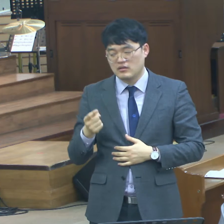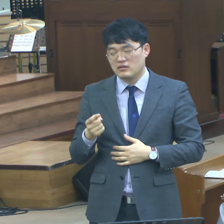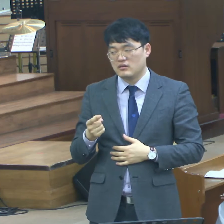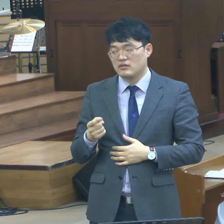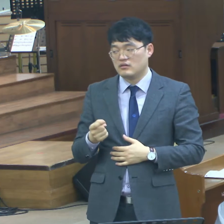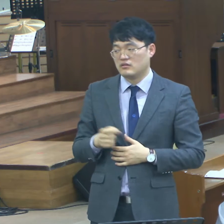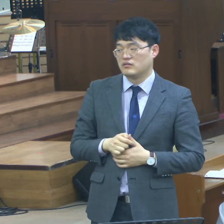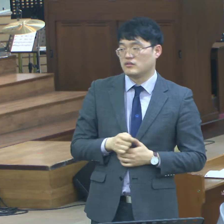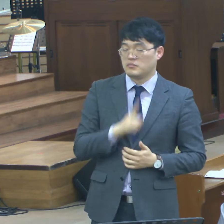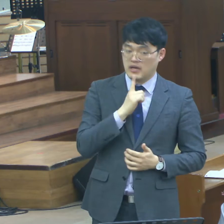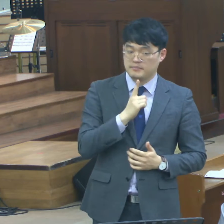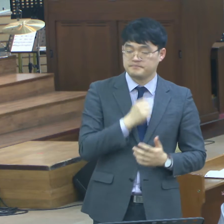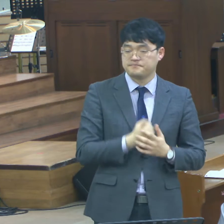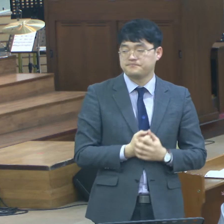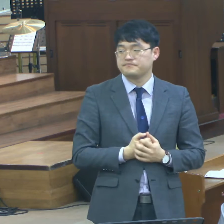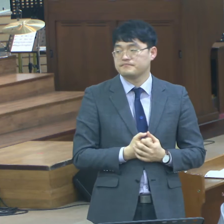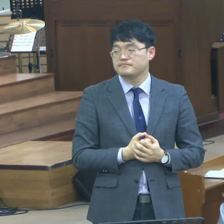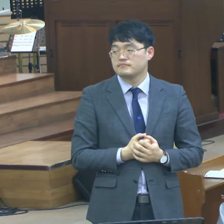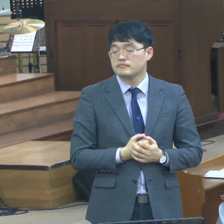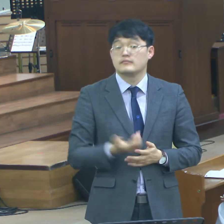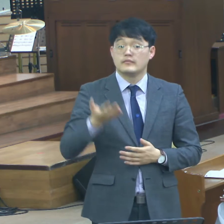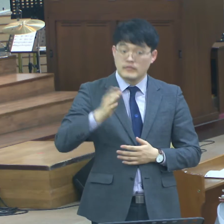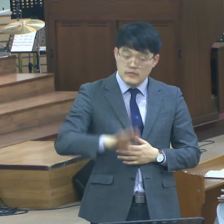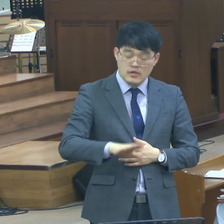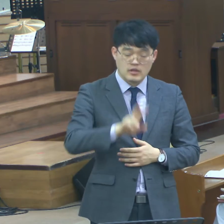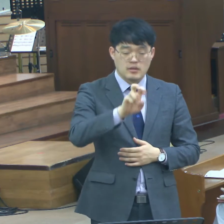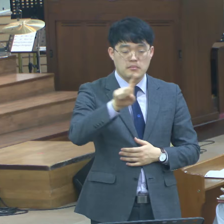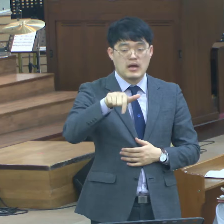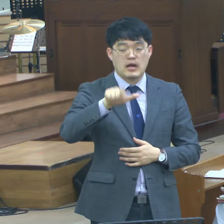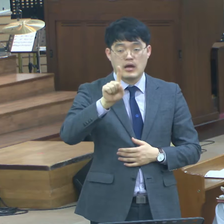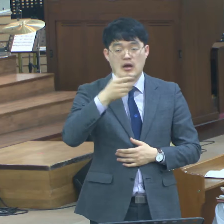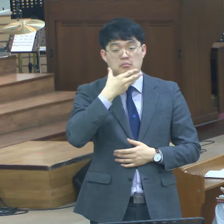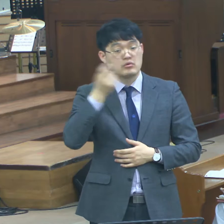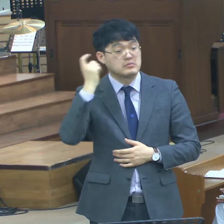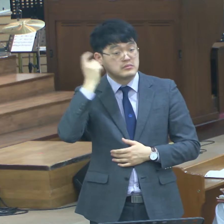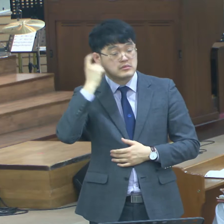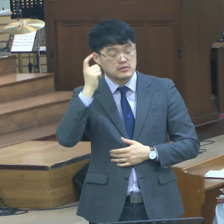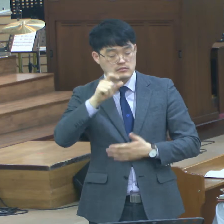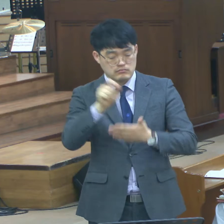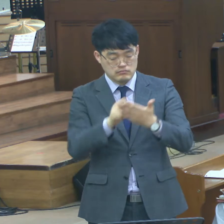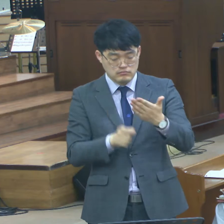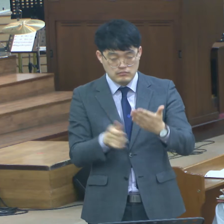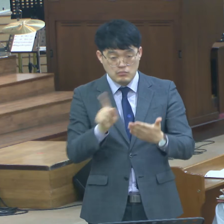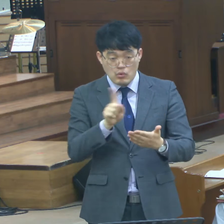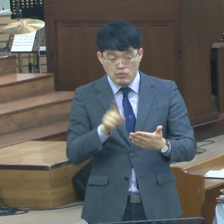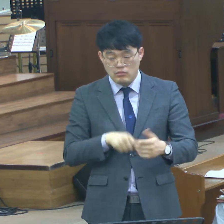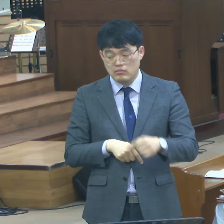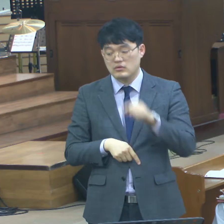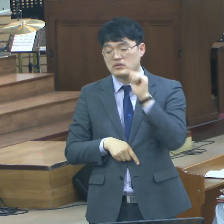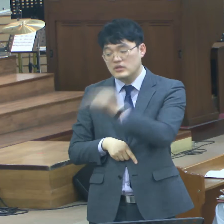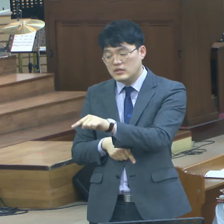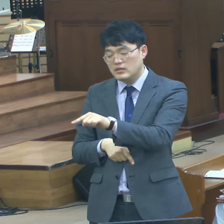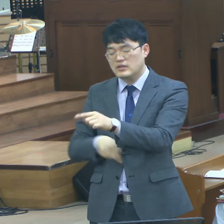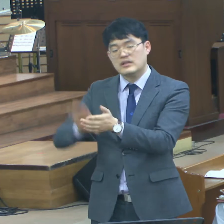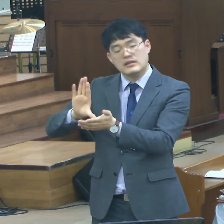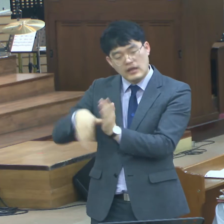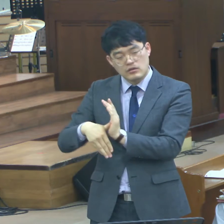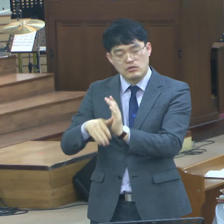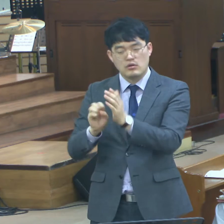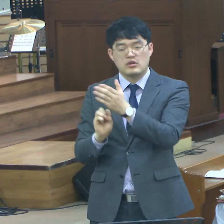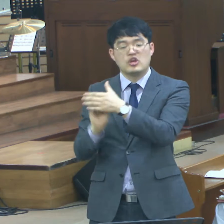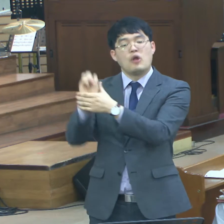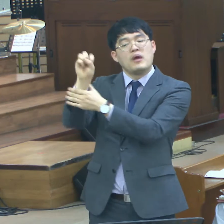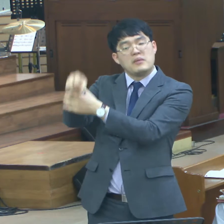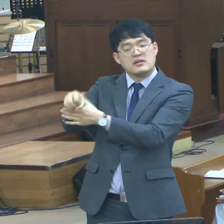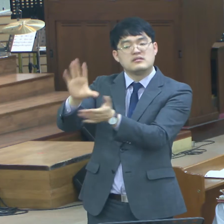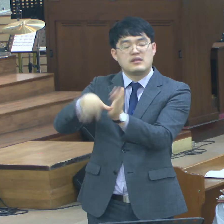그것이 이상하니까. 그런데 마가는 분명히 기록하죠. 13절 이는 무화과의 때가 아닙니다. 다